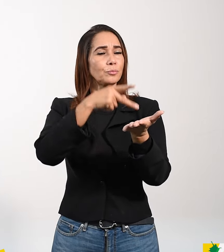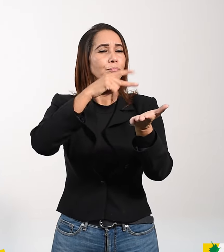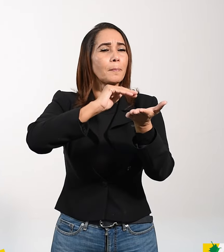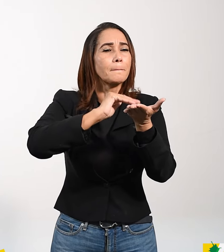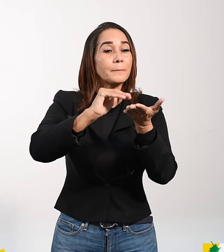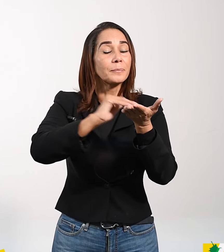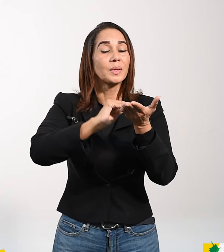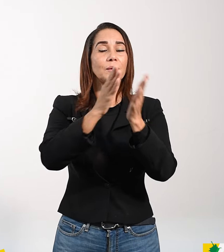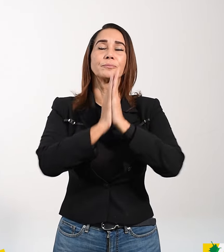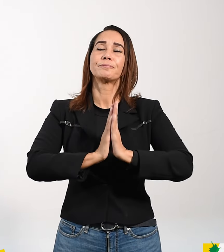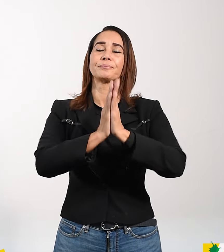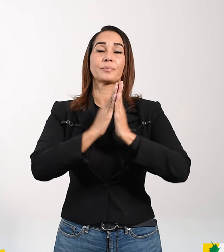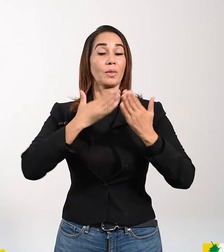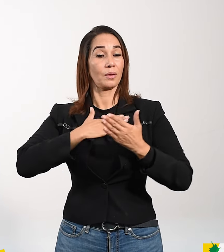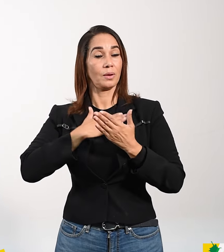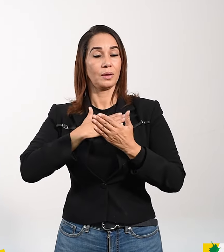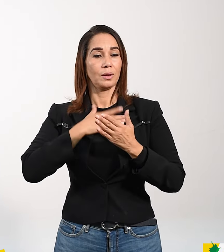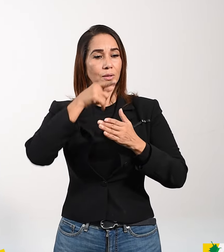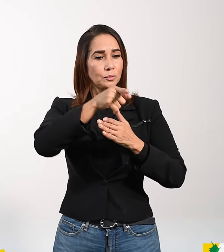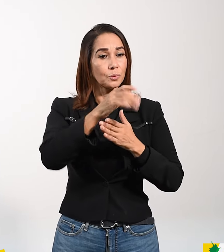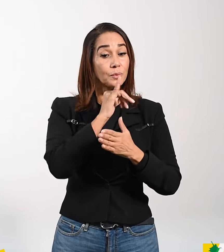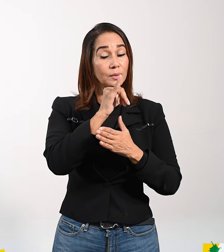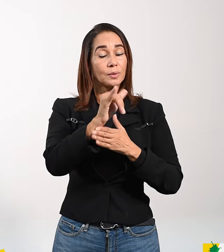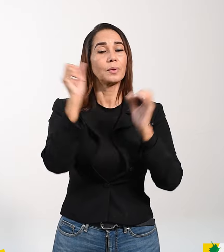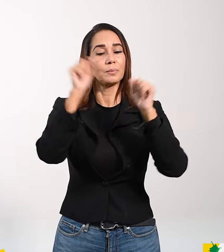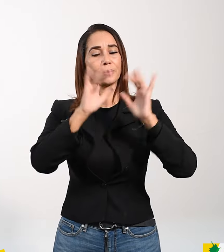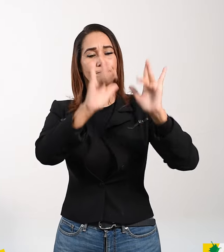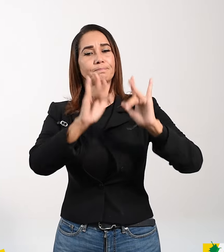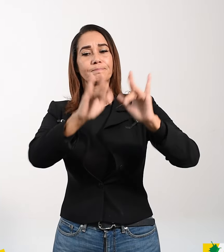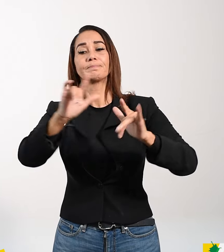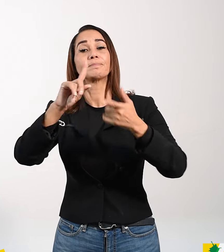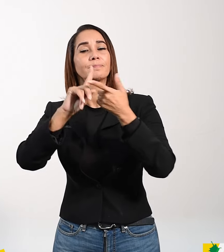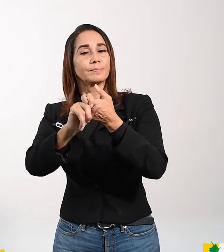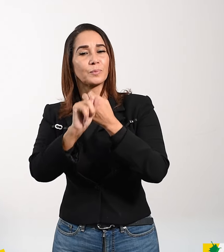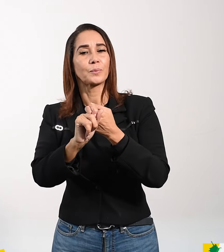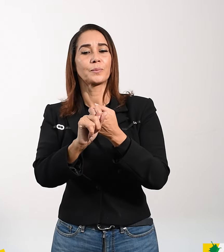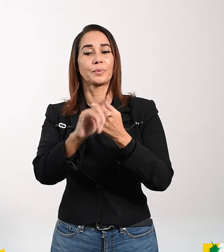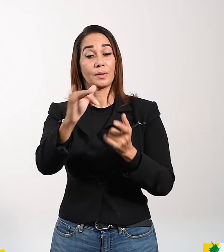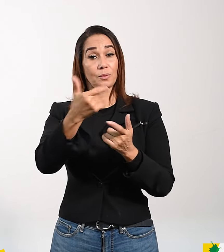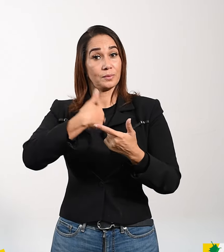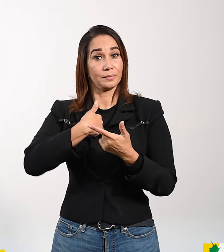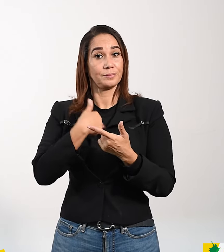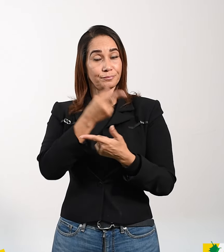porque me lo pediste ¿No debías tú también tener compasión de tu compañero como yo tuve compasión de ti?